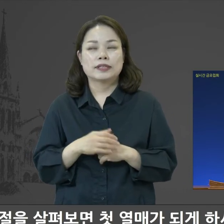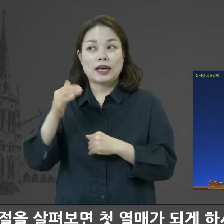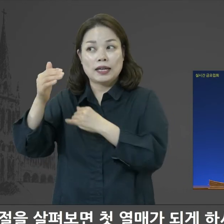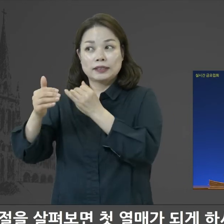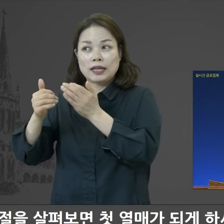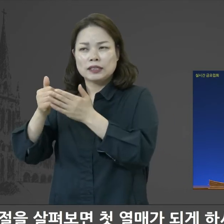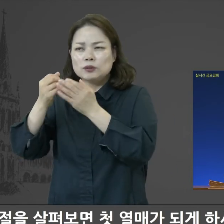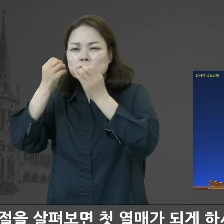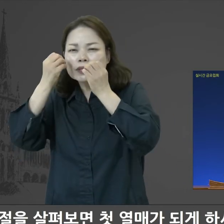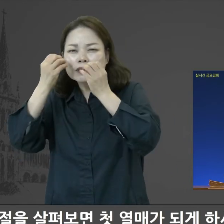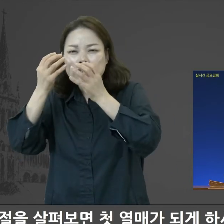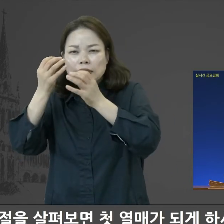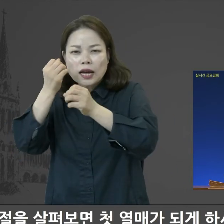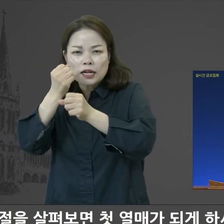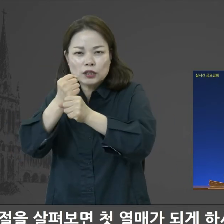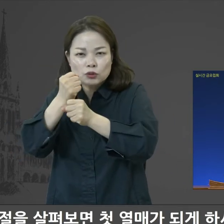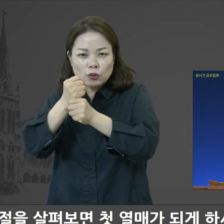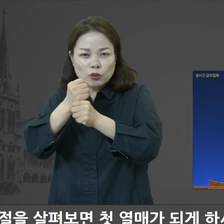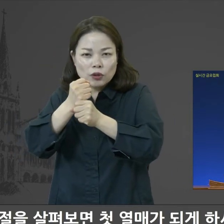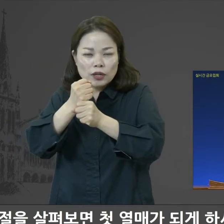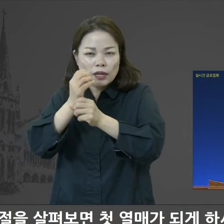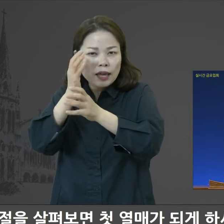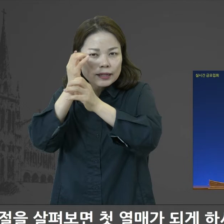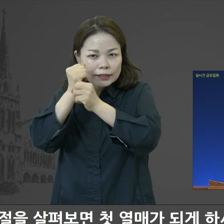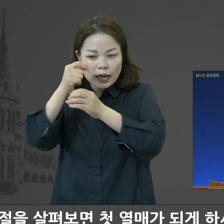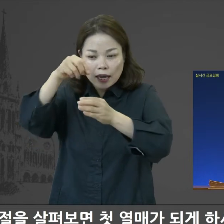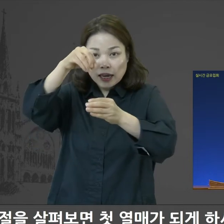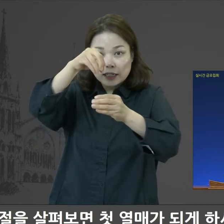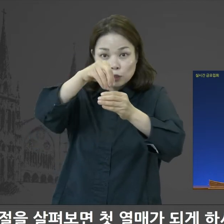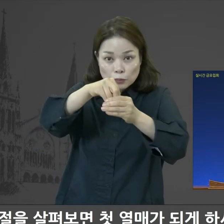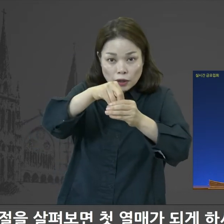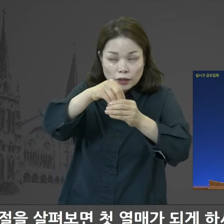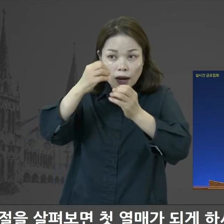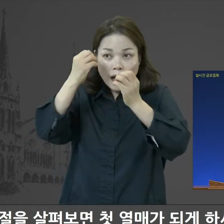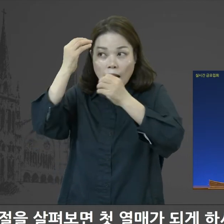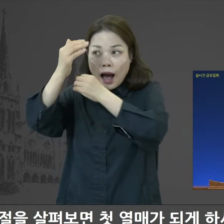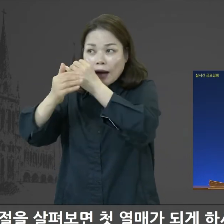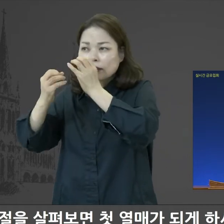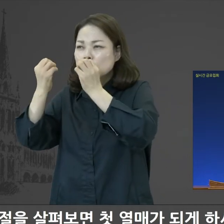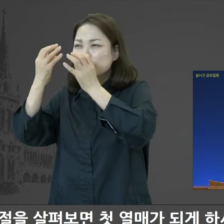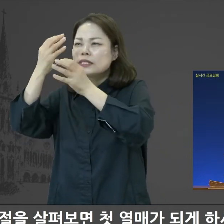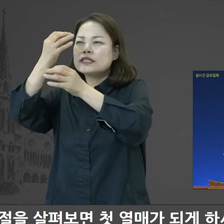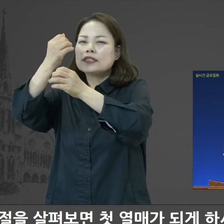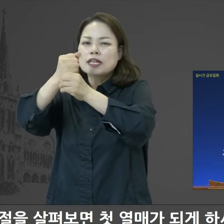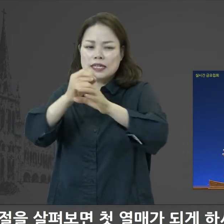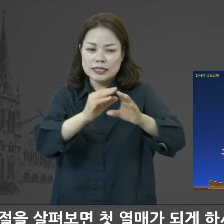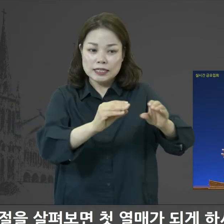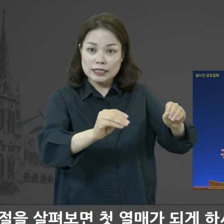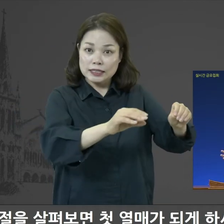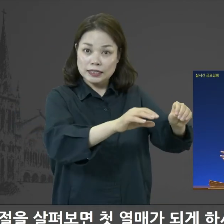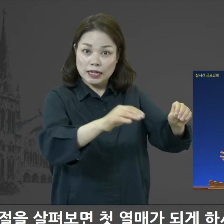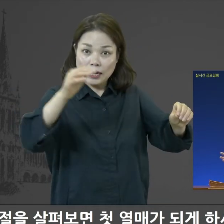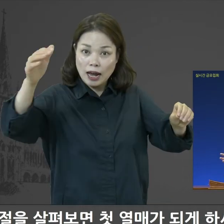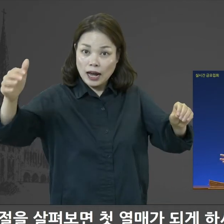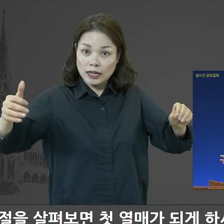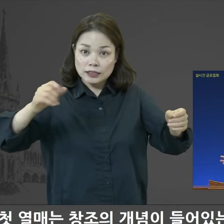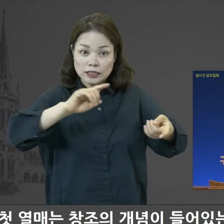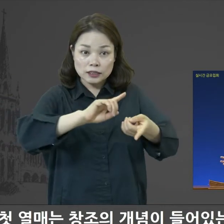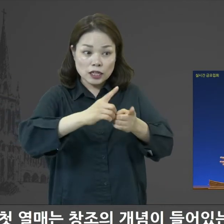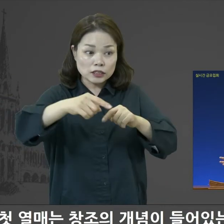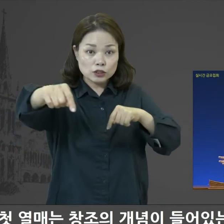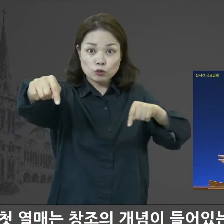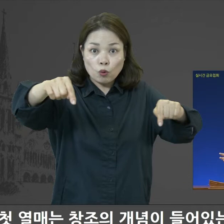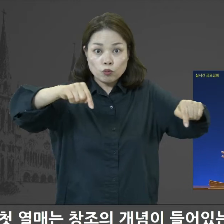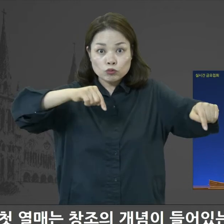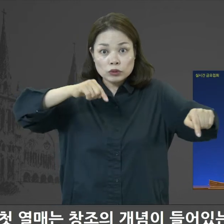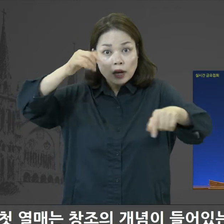하나님의 창조의 개념이 그 안에 들어 있는데, 하나님이 세상을 창조하시면서 이 땅을 하나님 대신